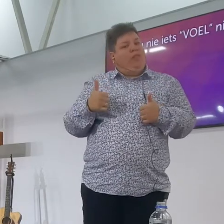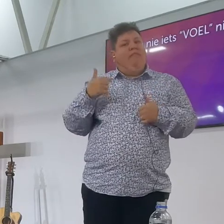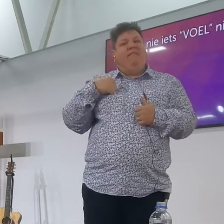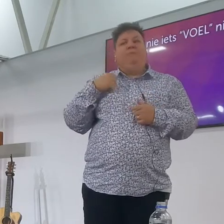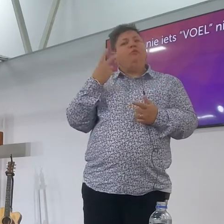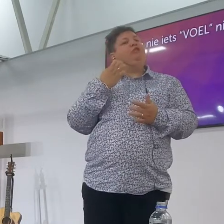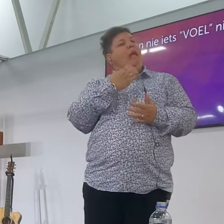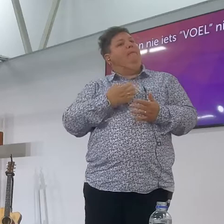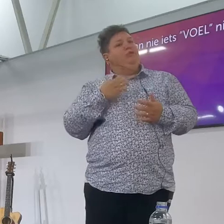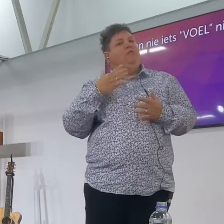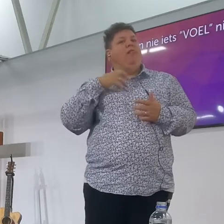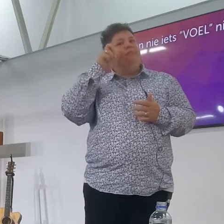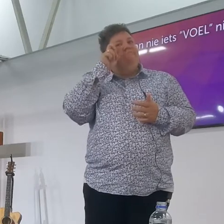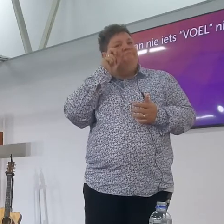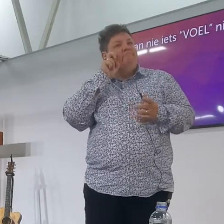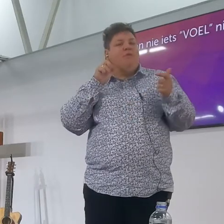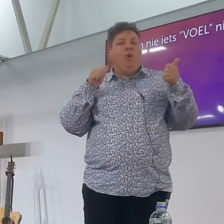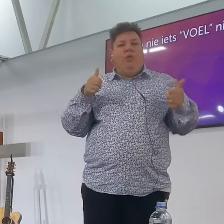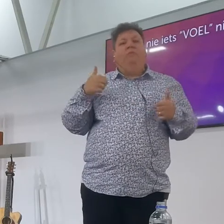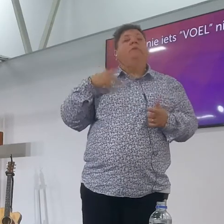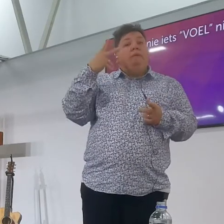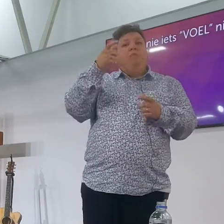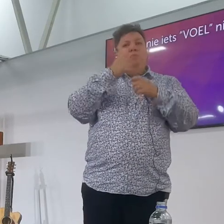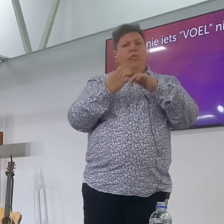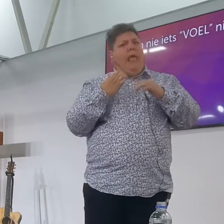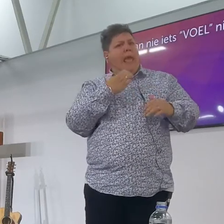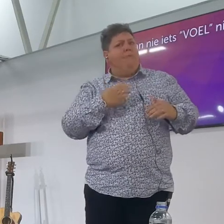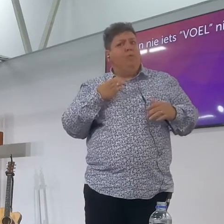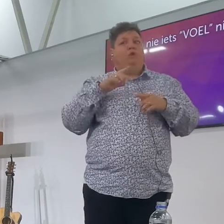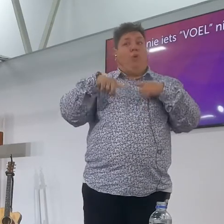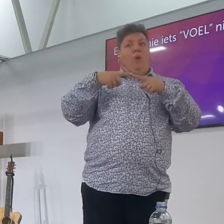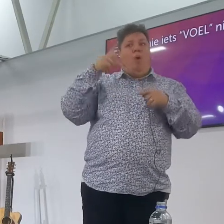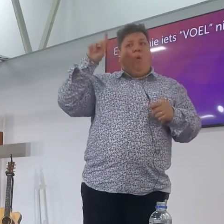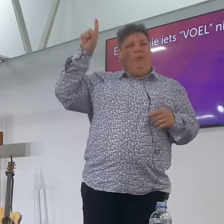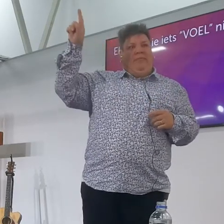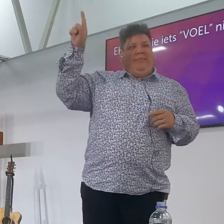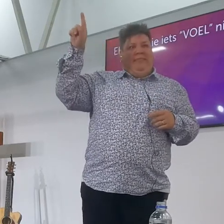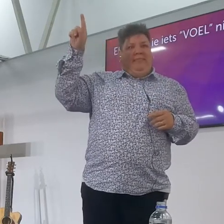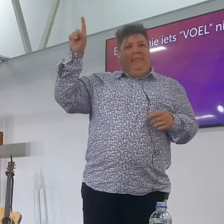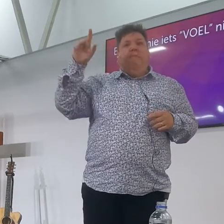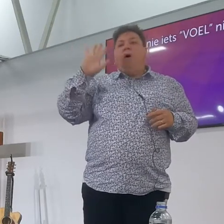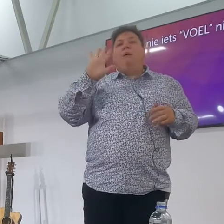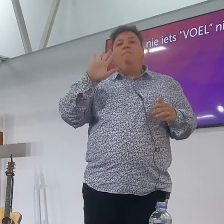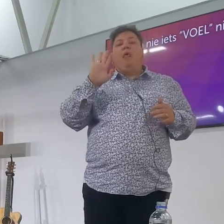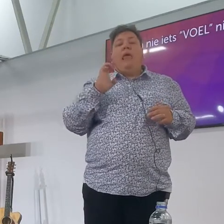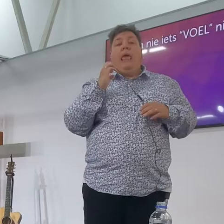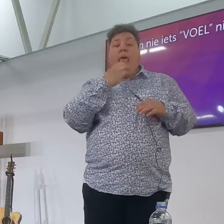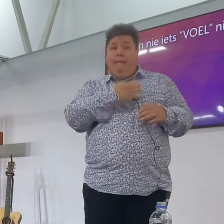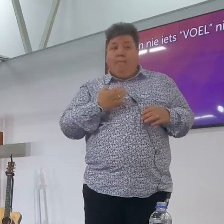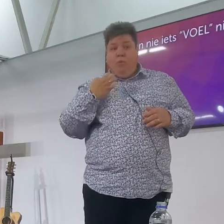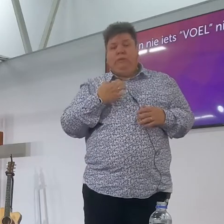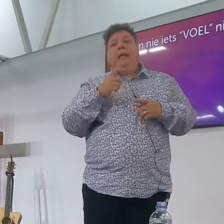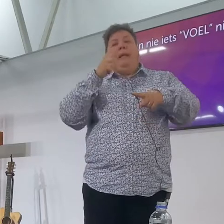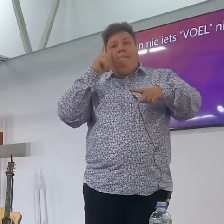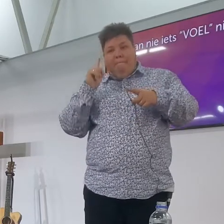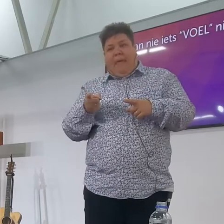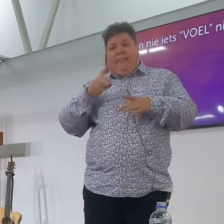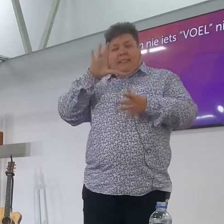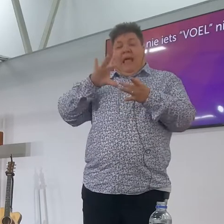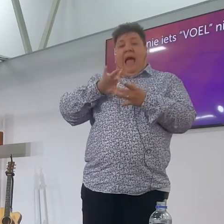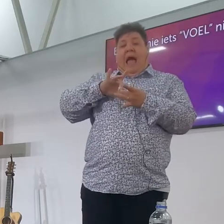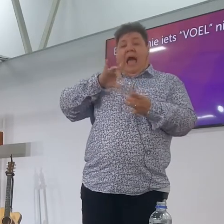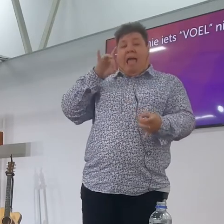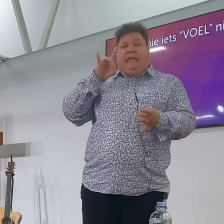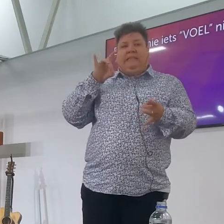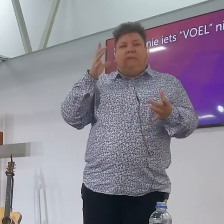En as jy regtig lief is vir die Here, natuurlik daar's emosie ook betrokke. Maar moenie die emosie verwar met geesvervuldheid